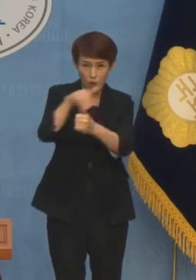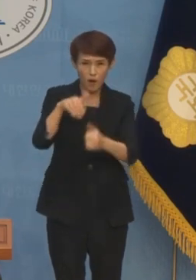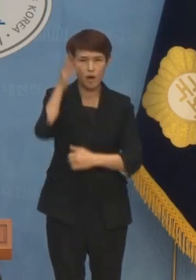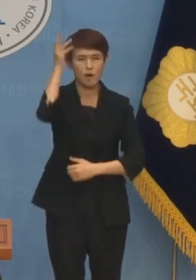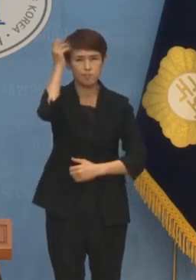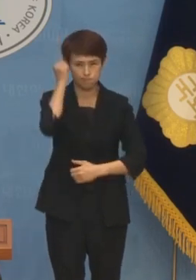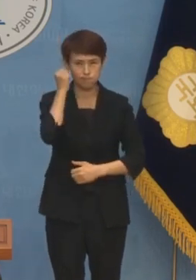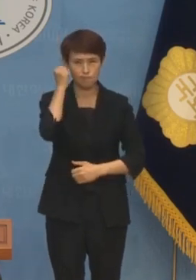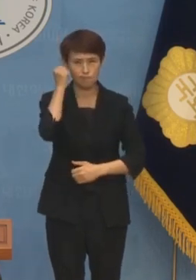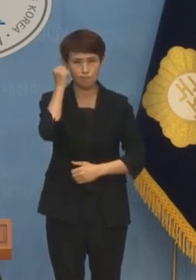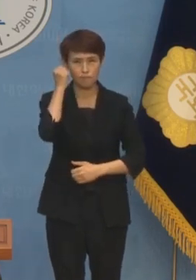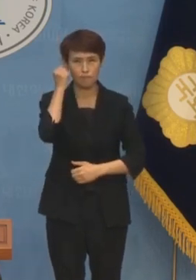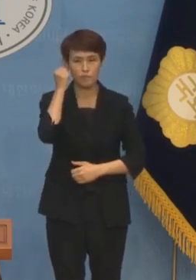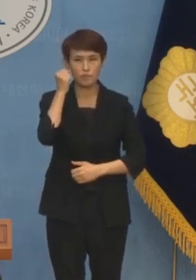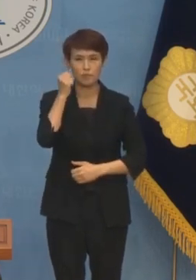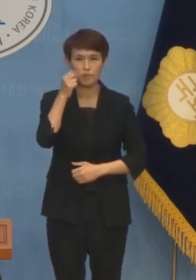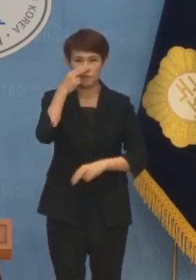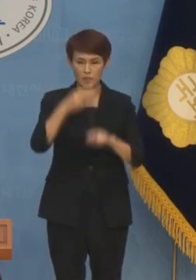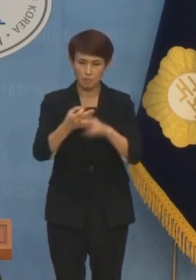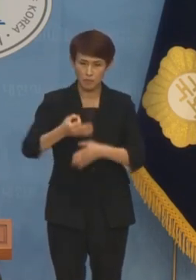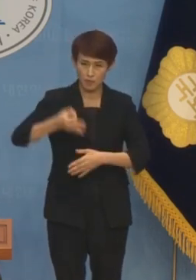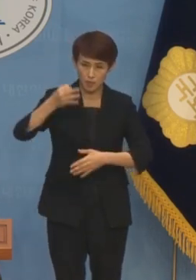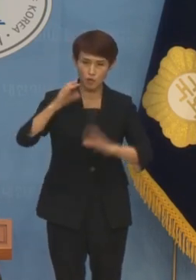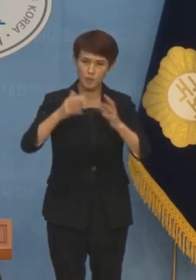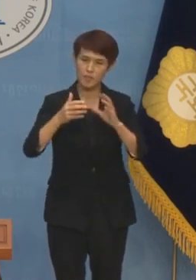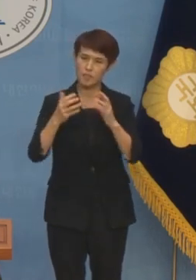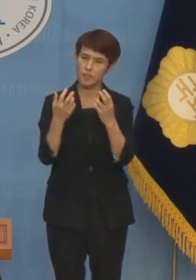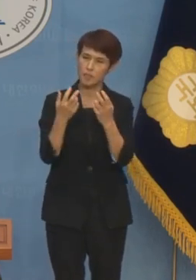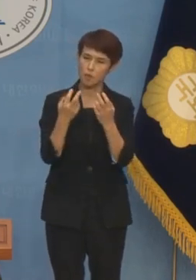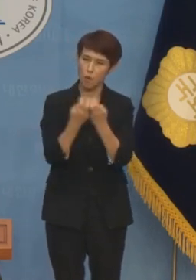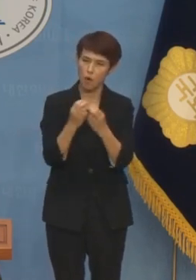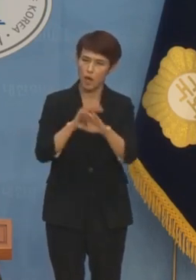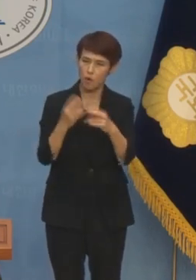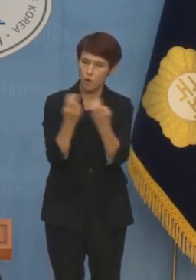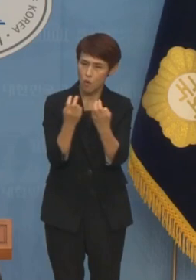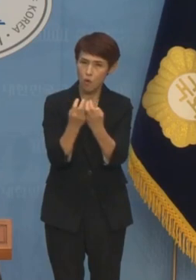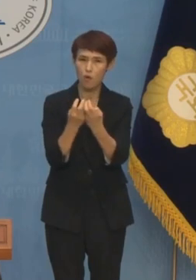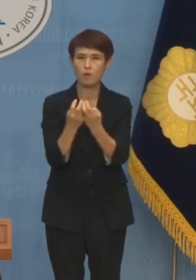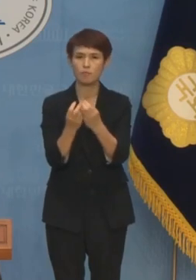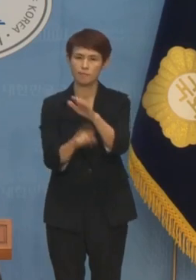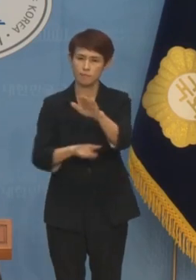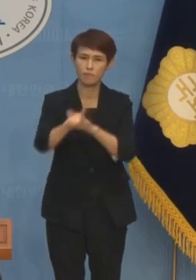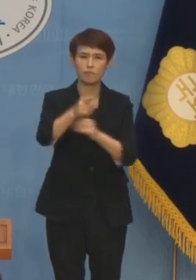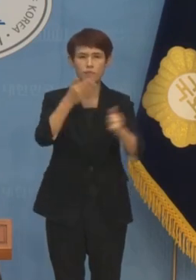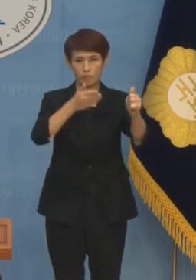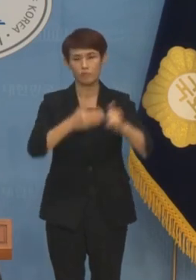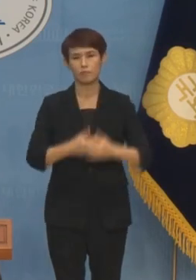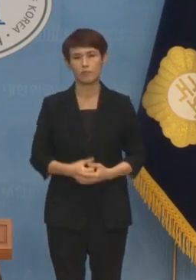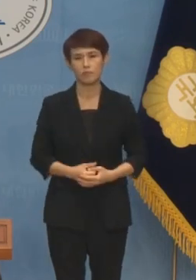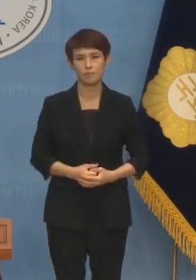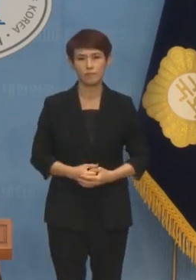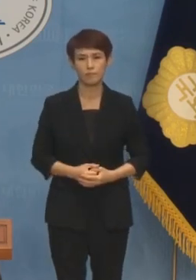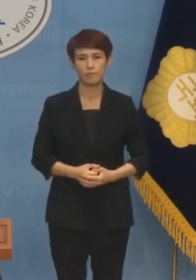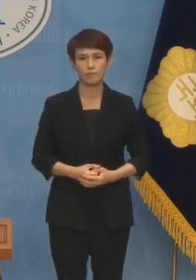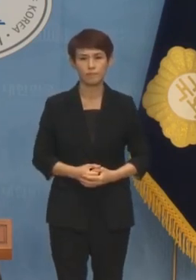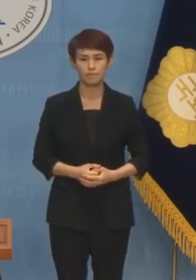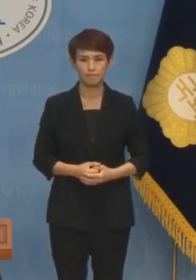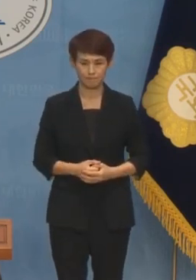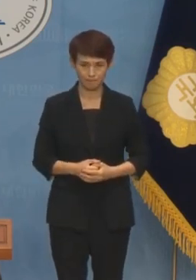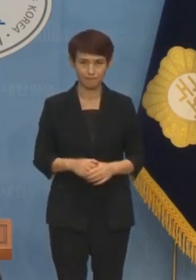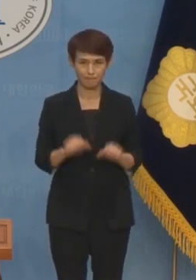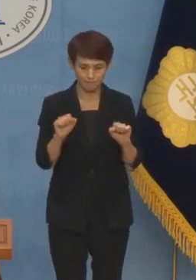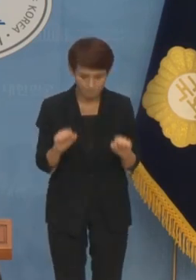유념하고 고유가의 국민 부담을 낮출 대응책 수립에 앞장서기 바랍니다.